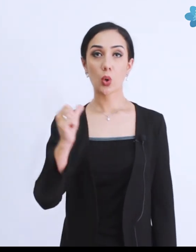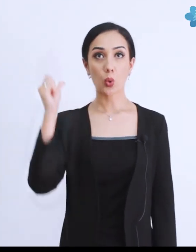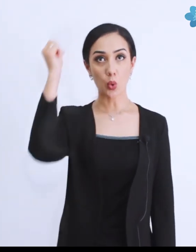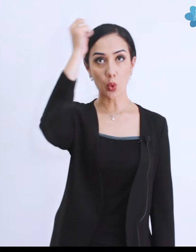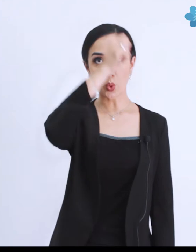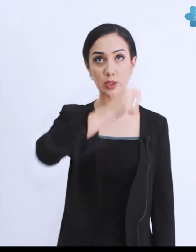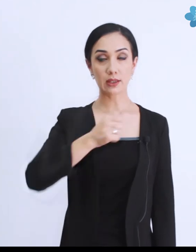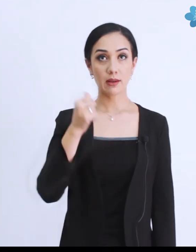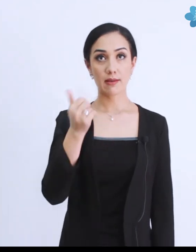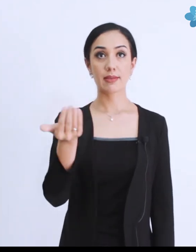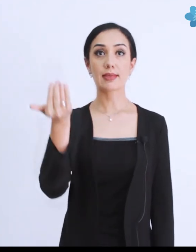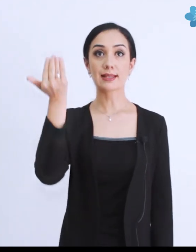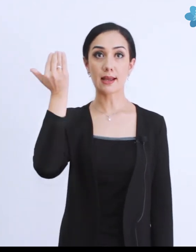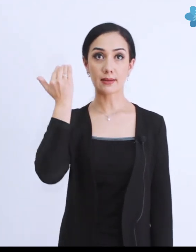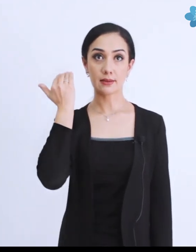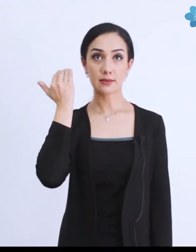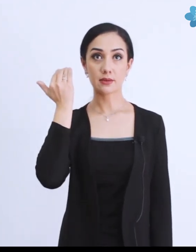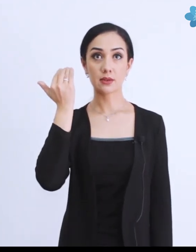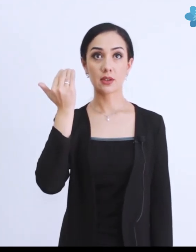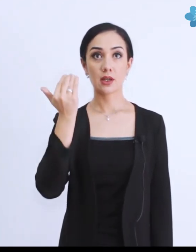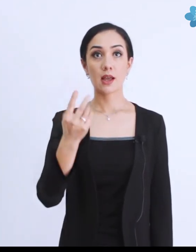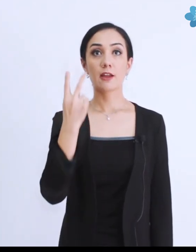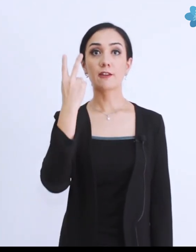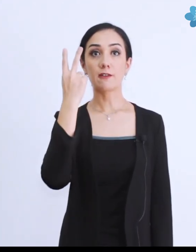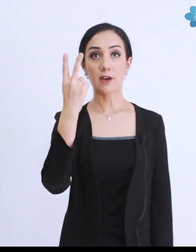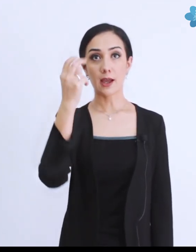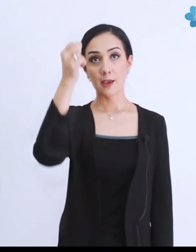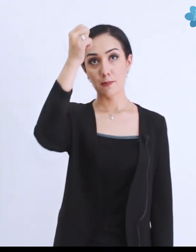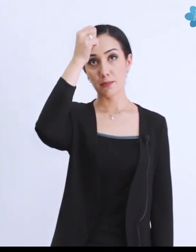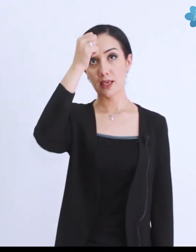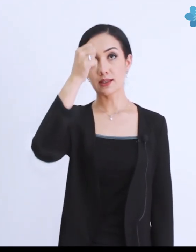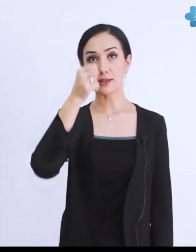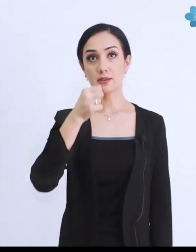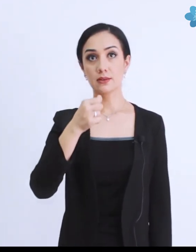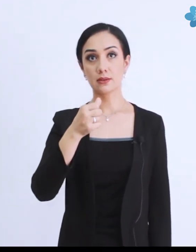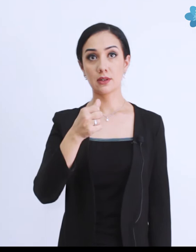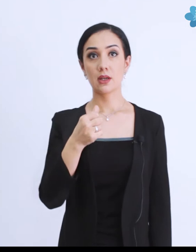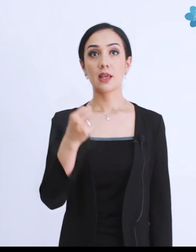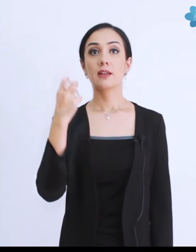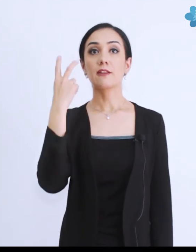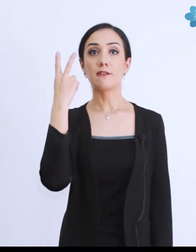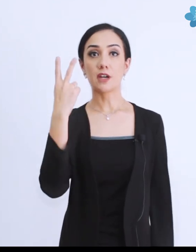года назад два месяца два